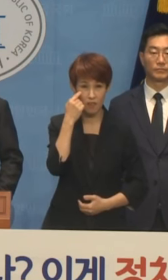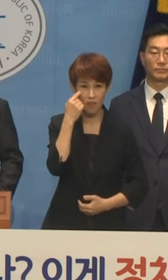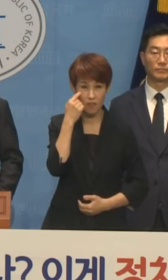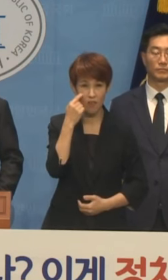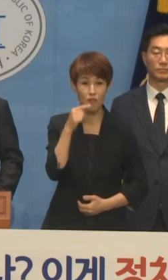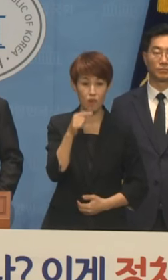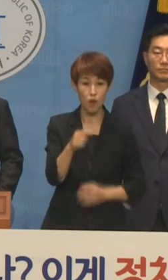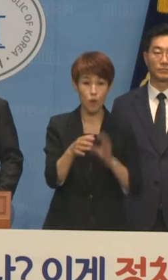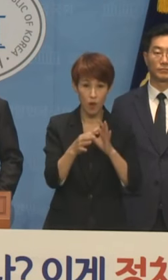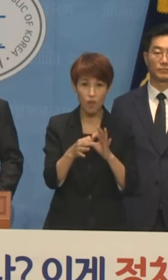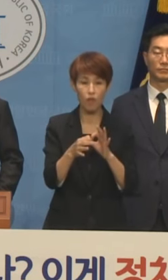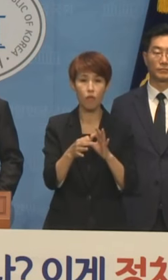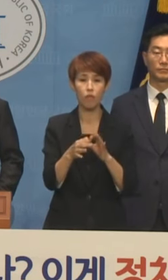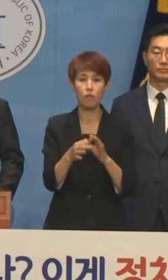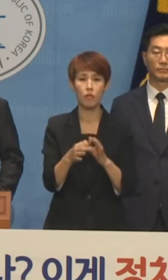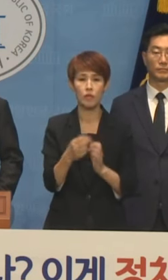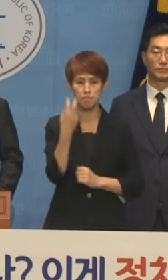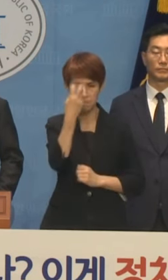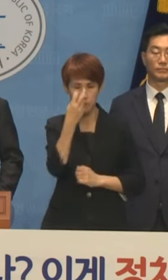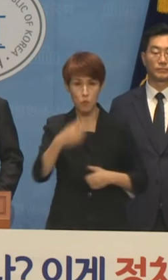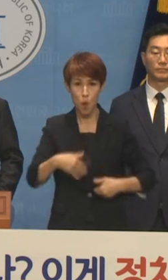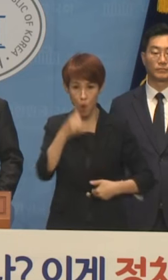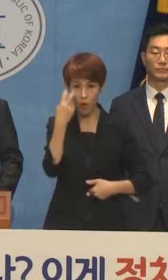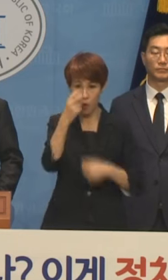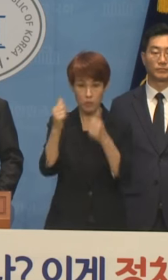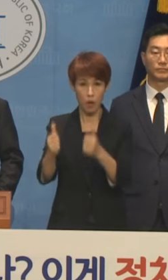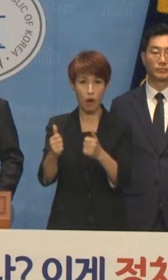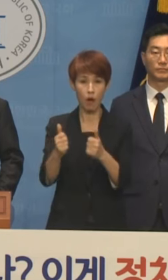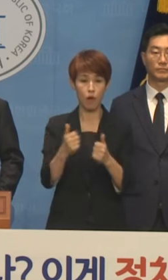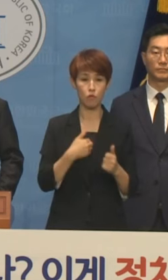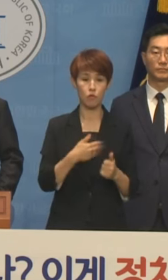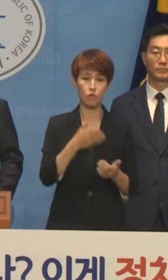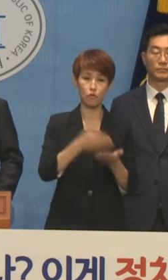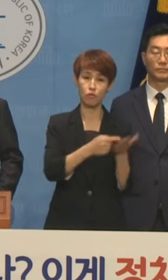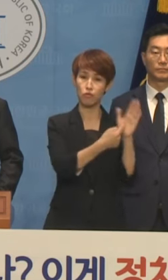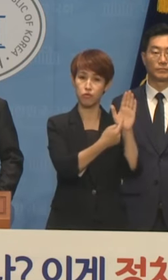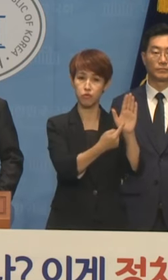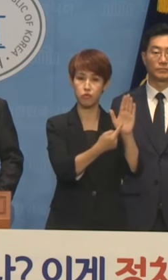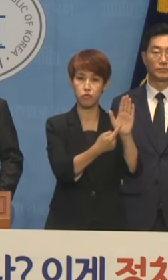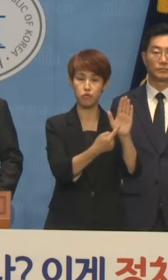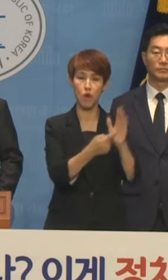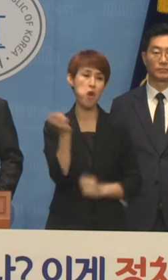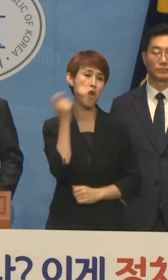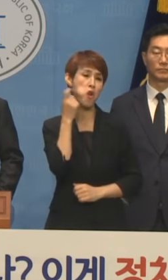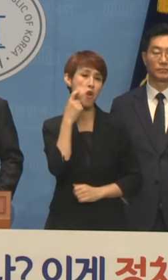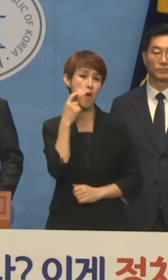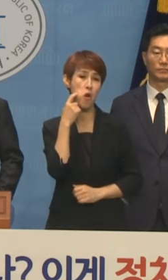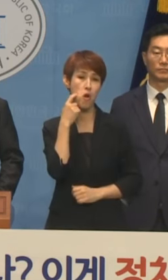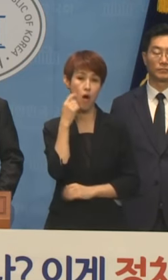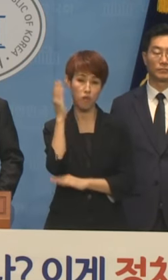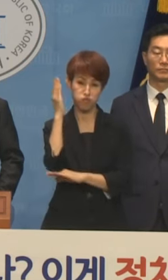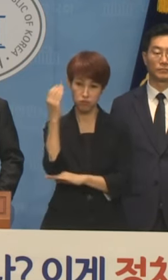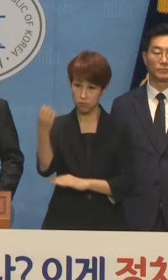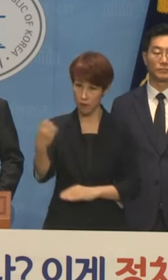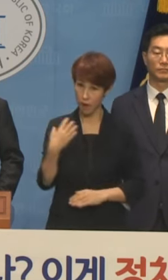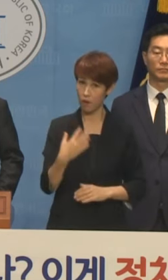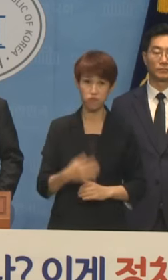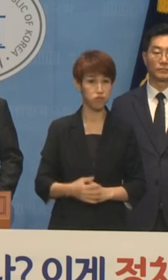해명해야 될 검사가 저희 뉴탐사의 보도를 그냥 일방적으로 허위 보도로 하고만 주장을 하고 있는 것도